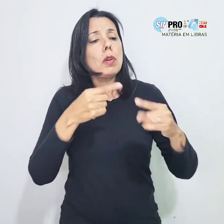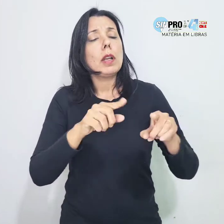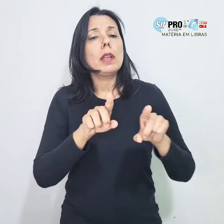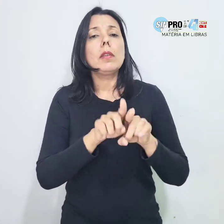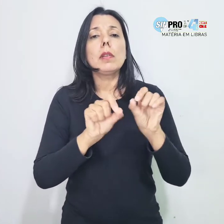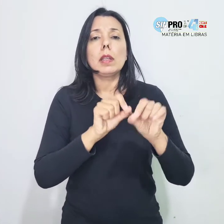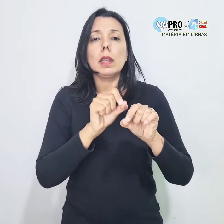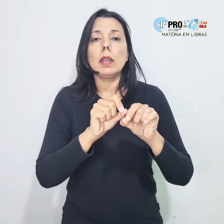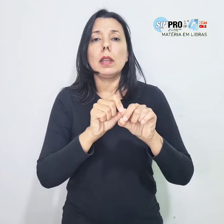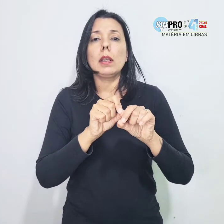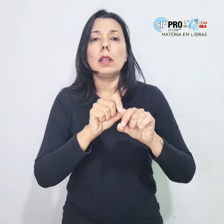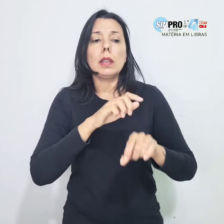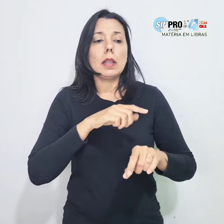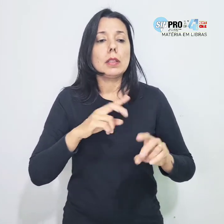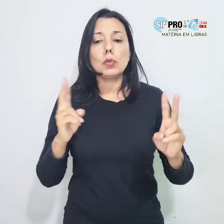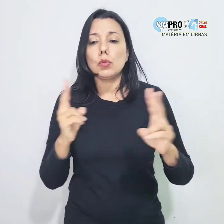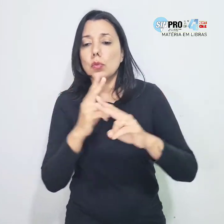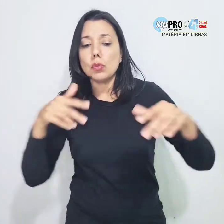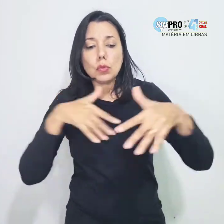na circulação de pessoas.